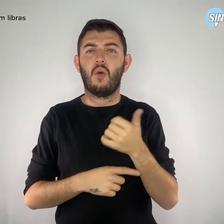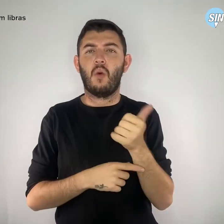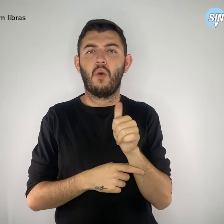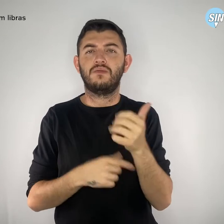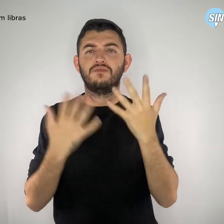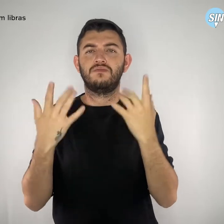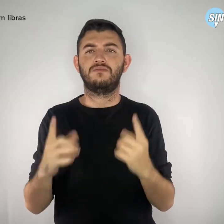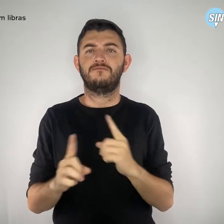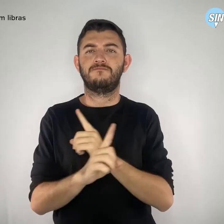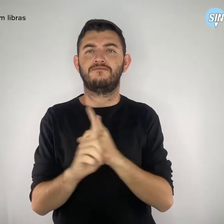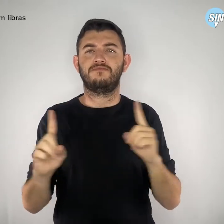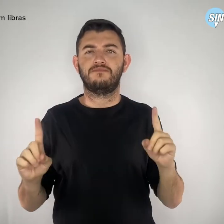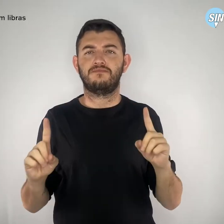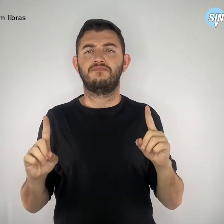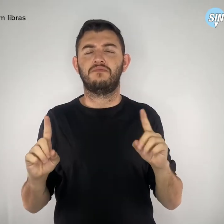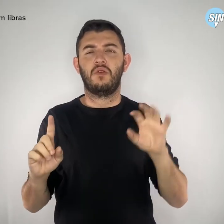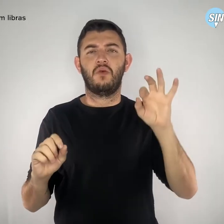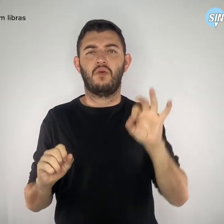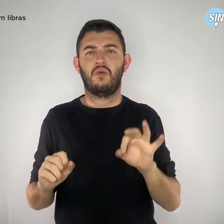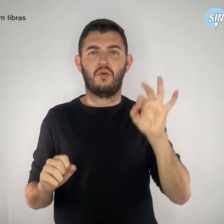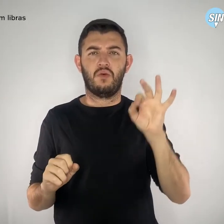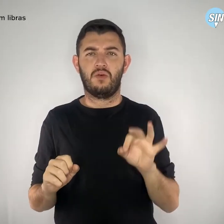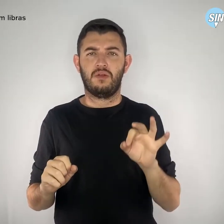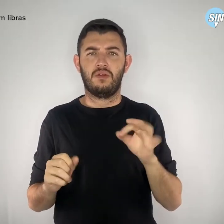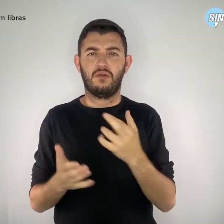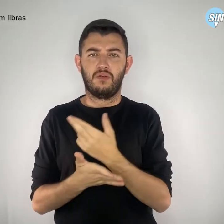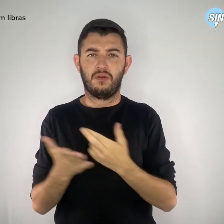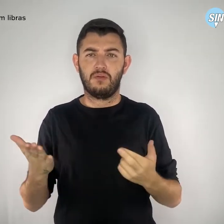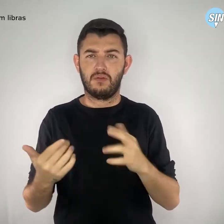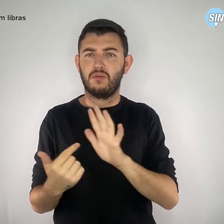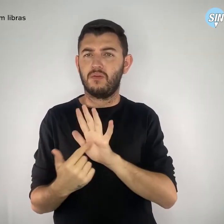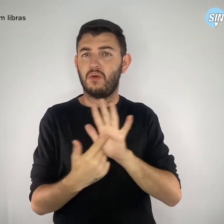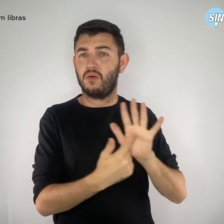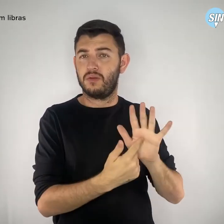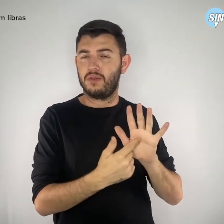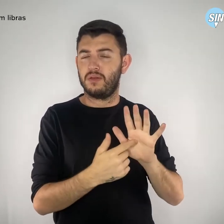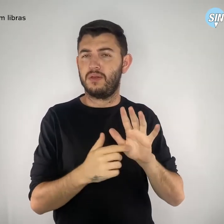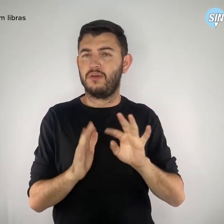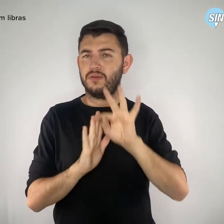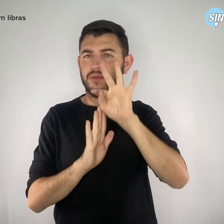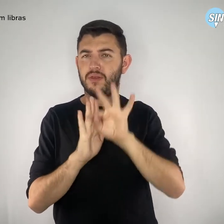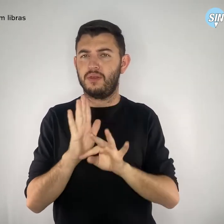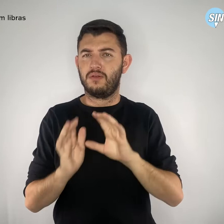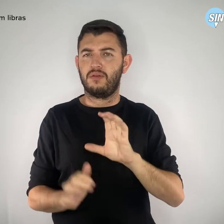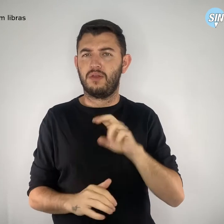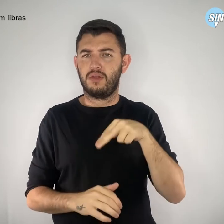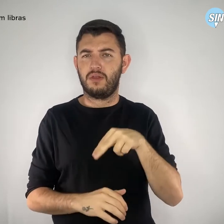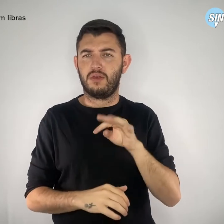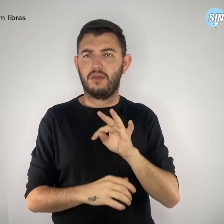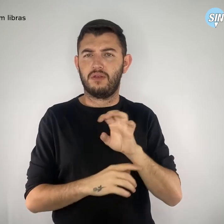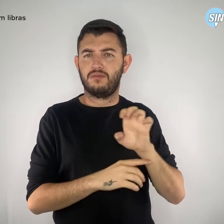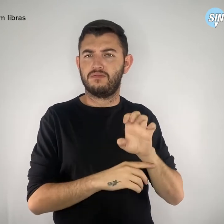com o relatório. Confira abaixo a matéria da CNTE abordando o